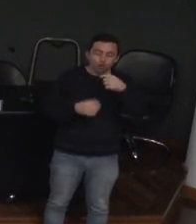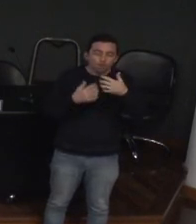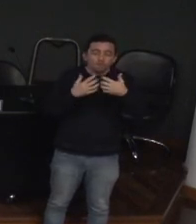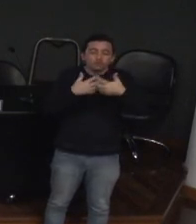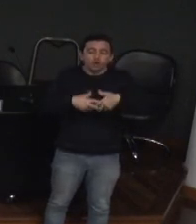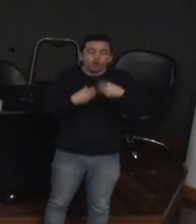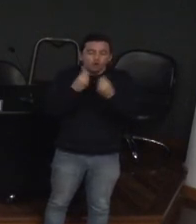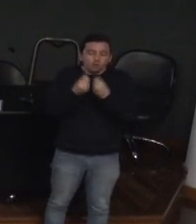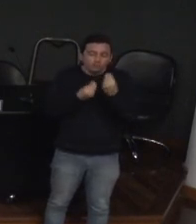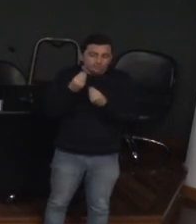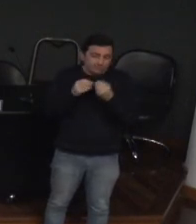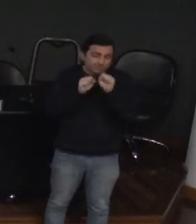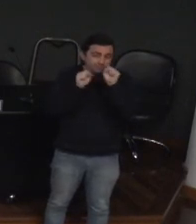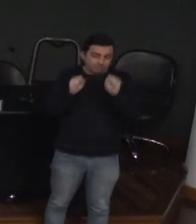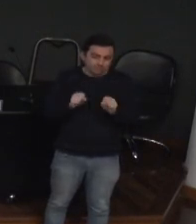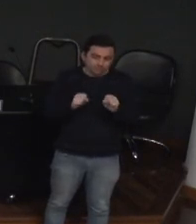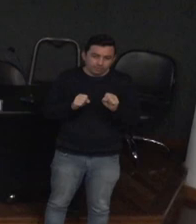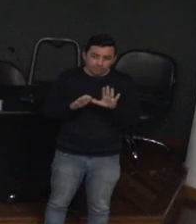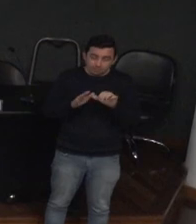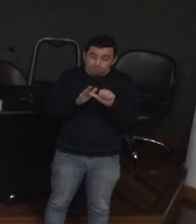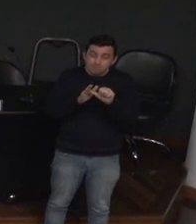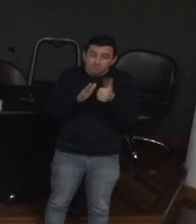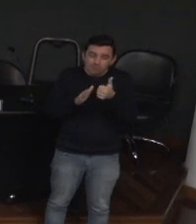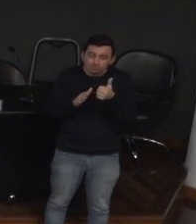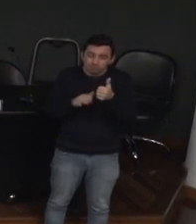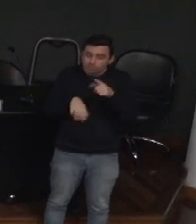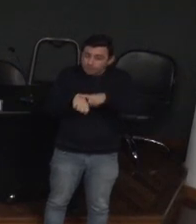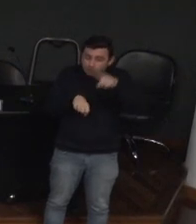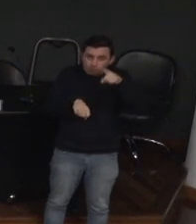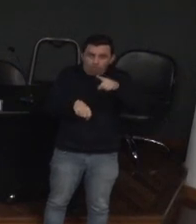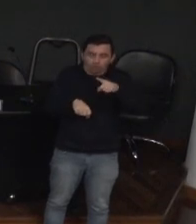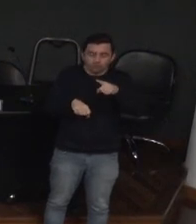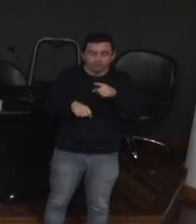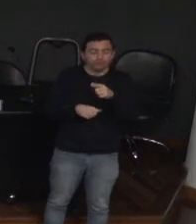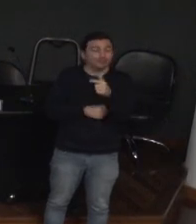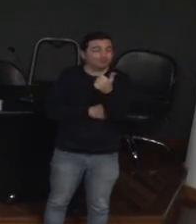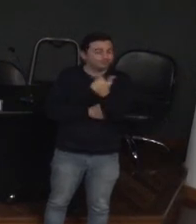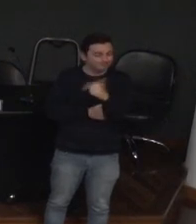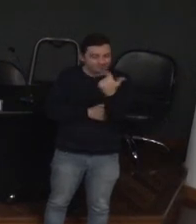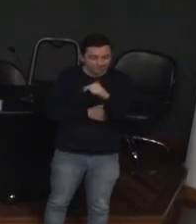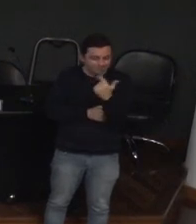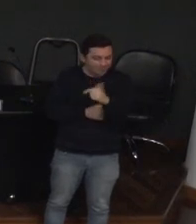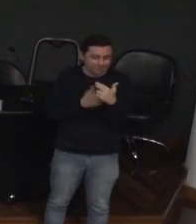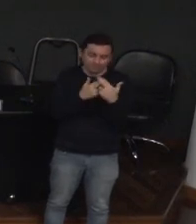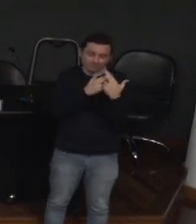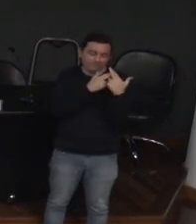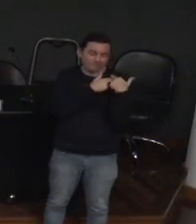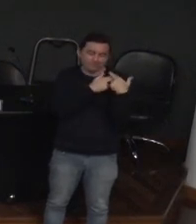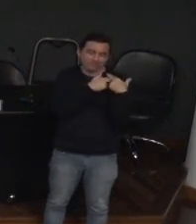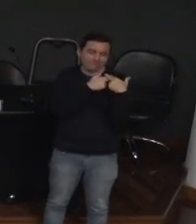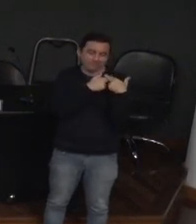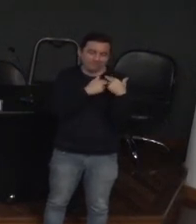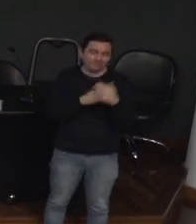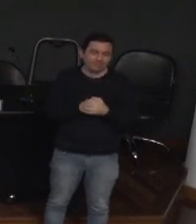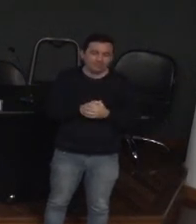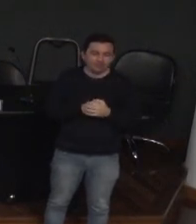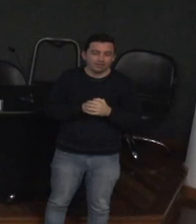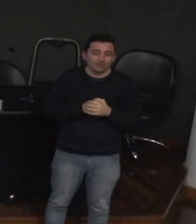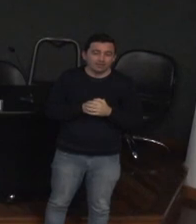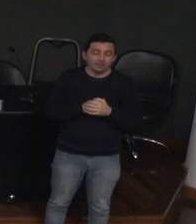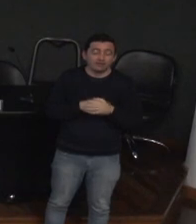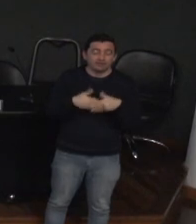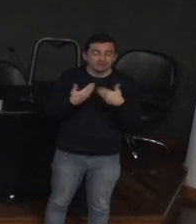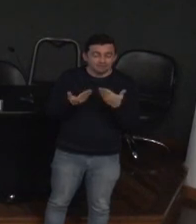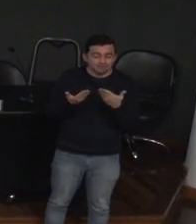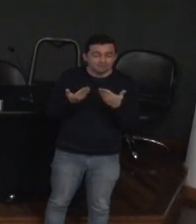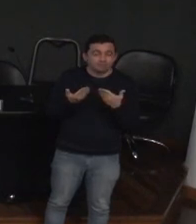sistema, mas, num primeiro momento, de maneira imediata, eu diria, não há uma responsabilização desde que a